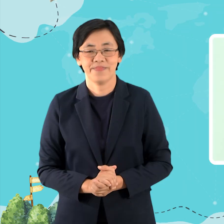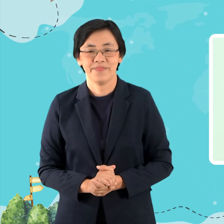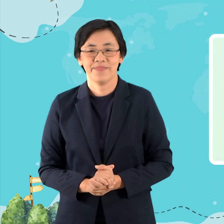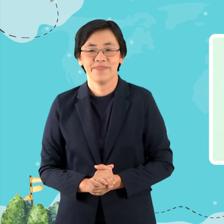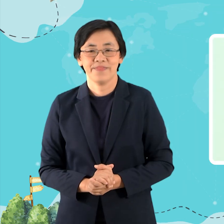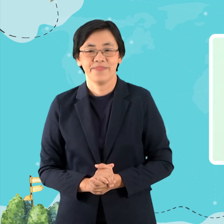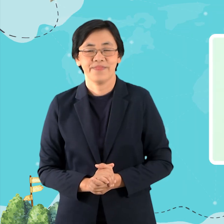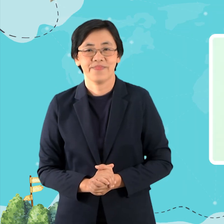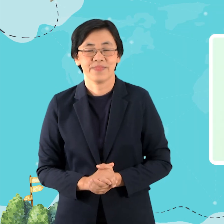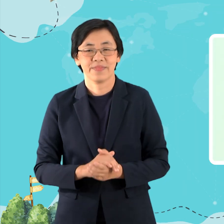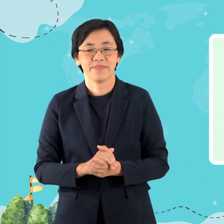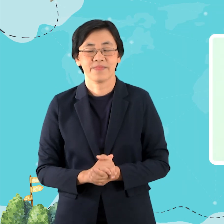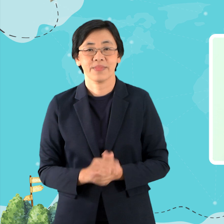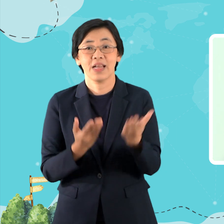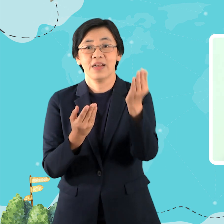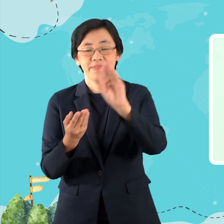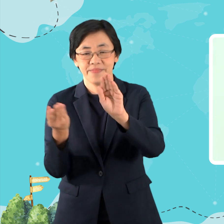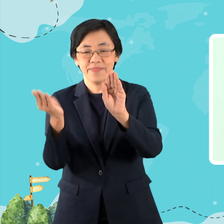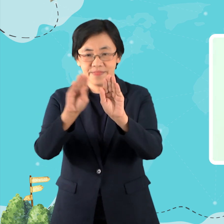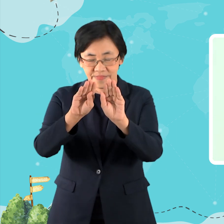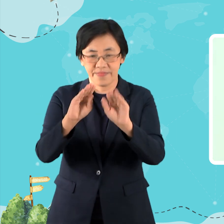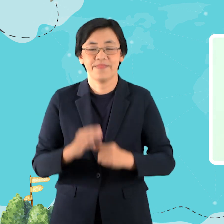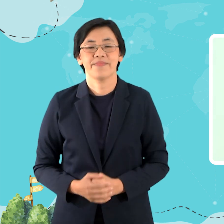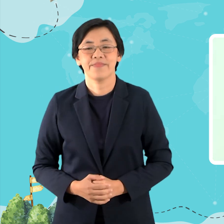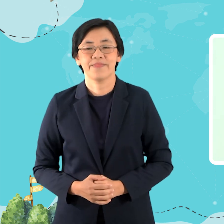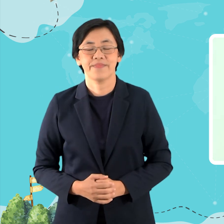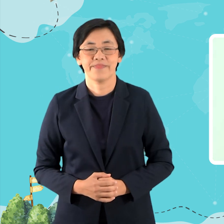ปิดทางขวาแล้วก็ปิดทางซ้าย